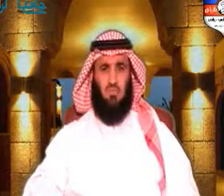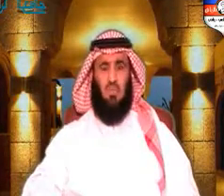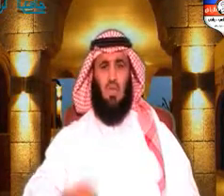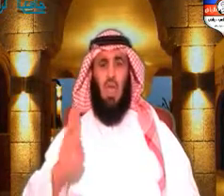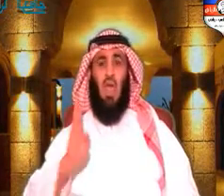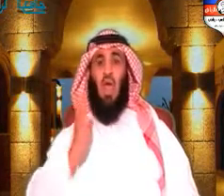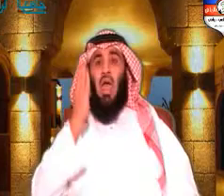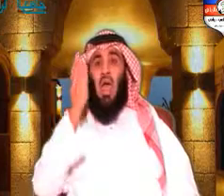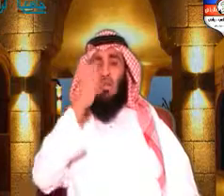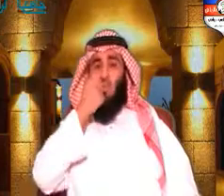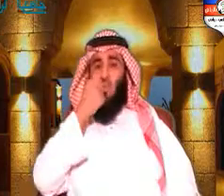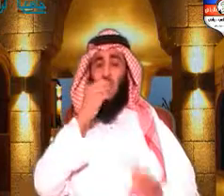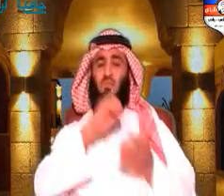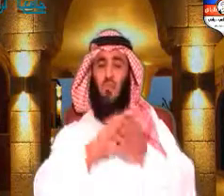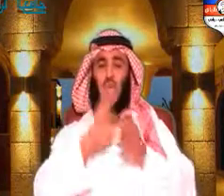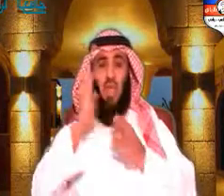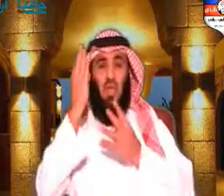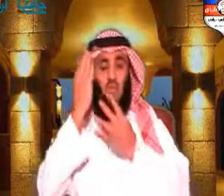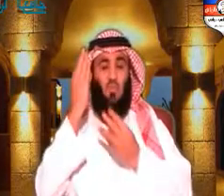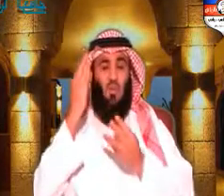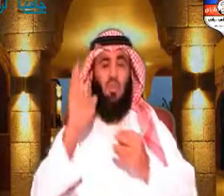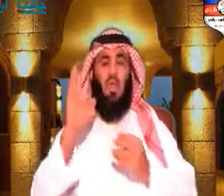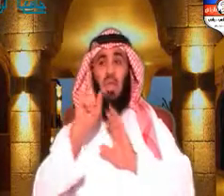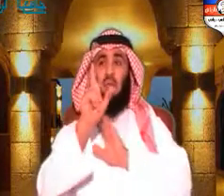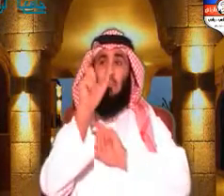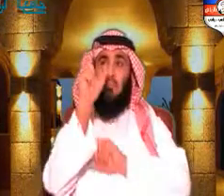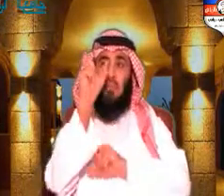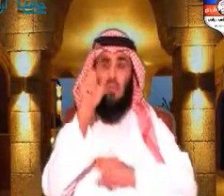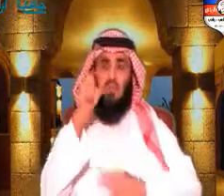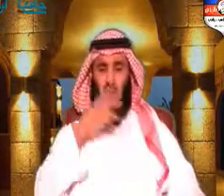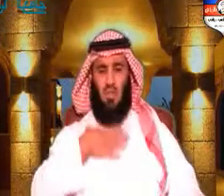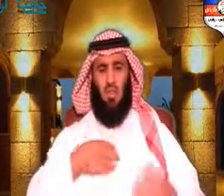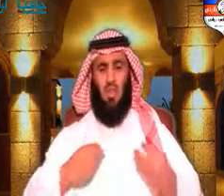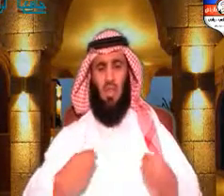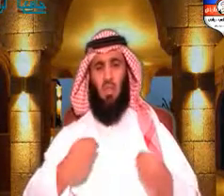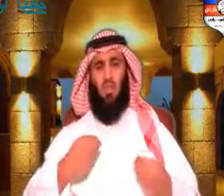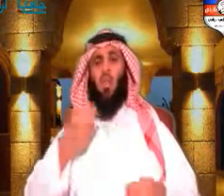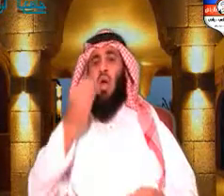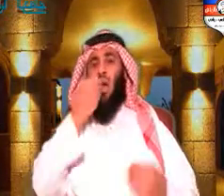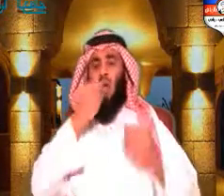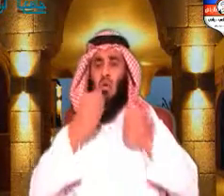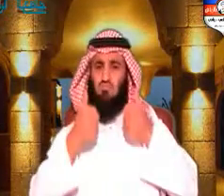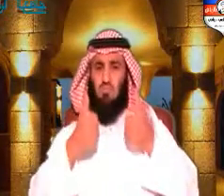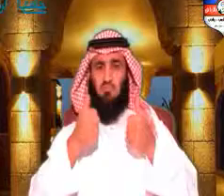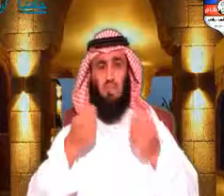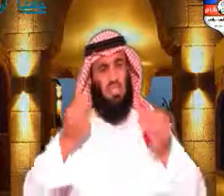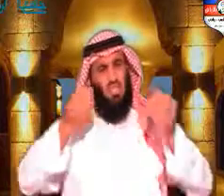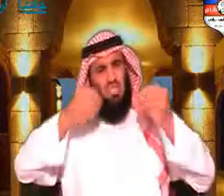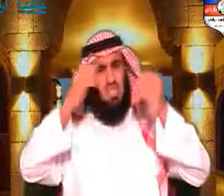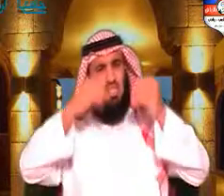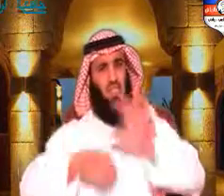خذوا زينتكم عند كل مسجد وكلوا واشربوا ولا تسرفوا إنه لا